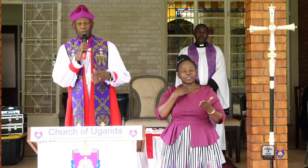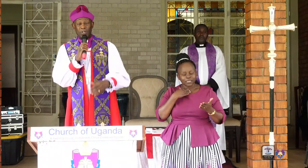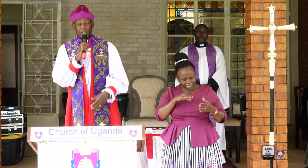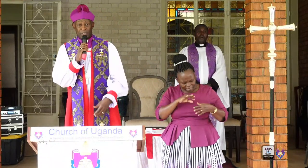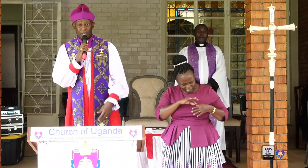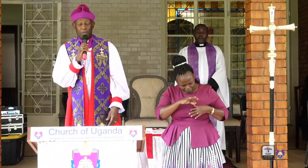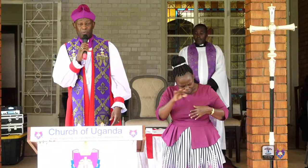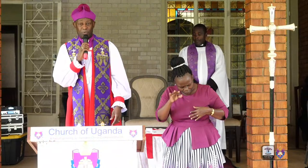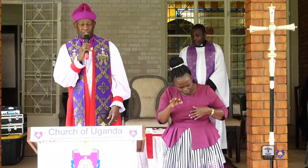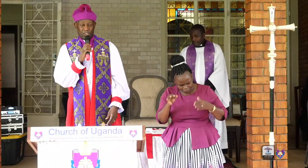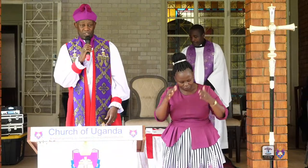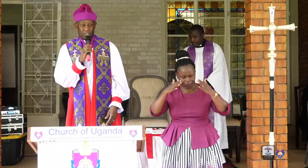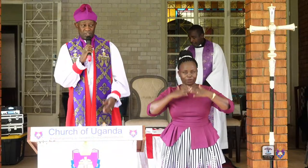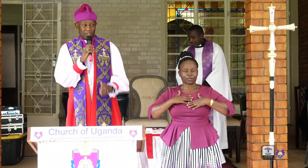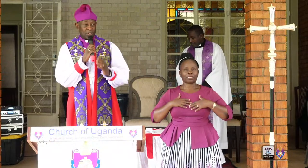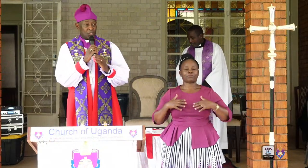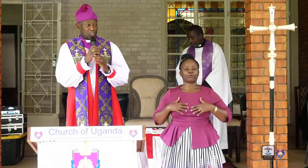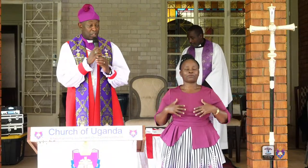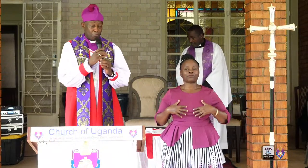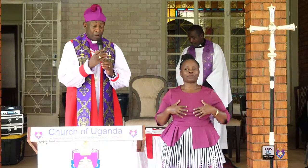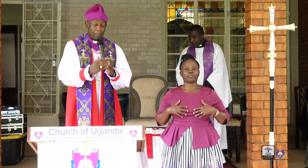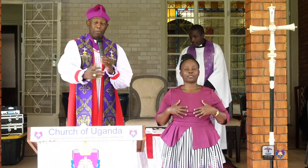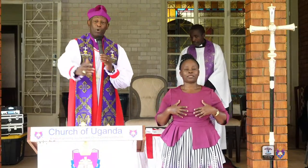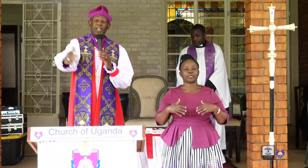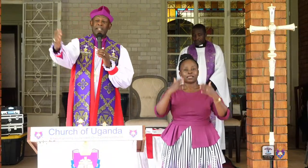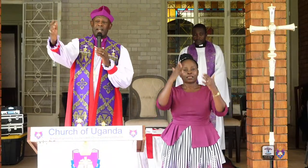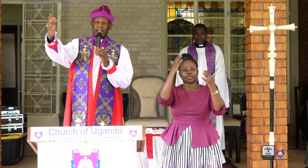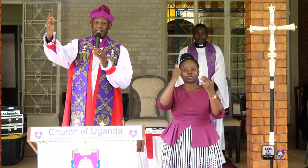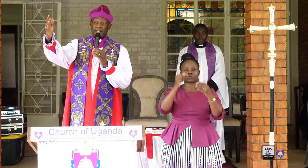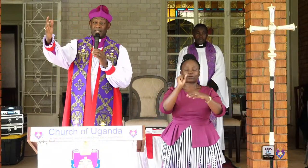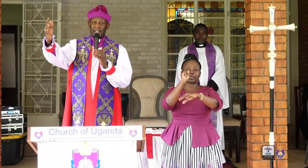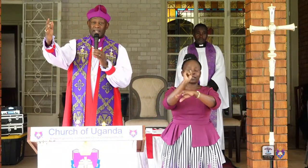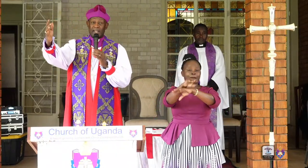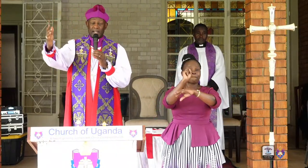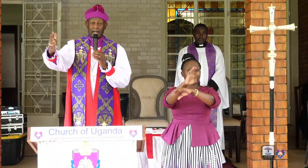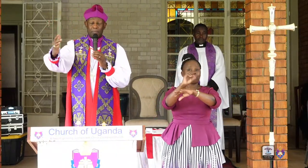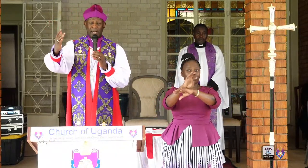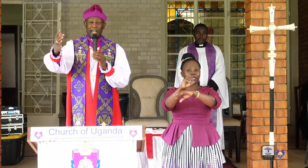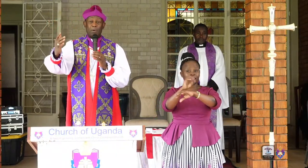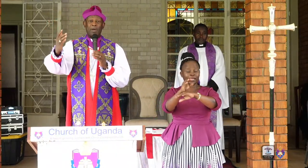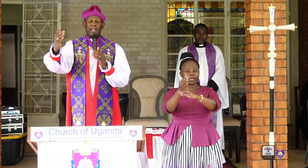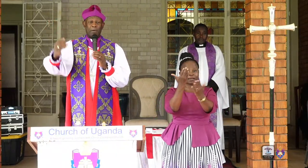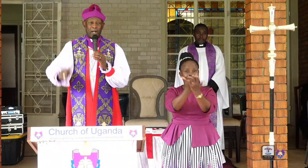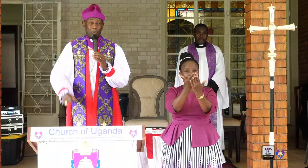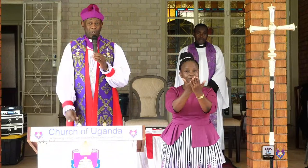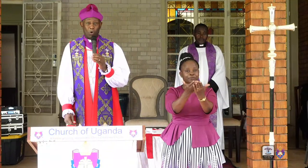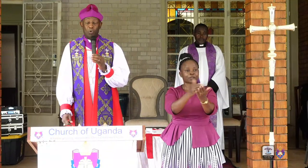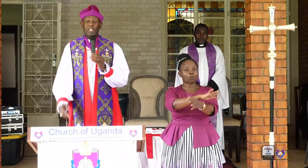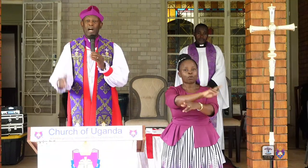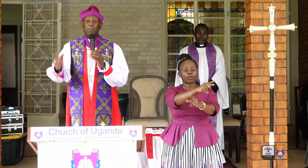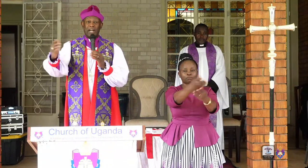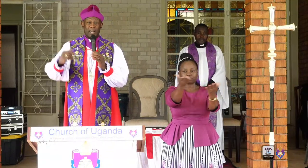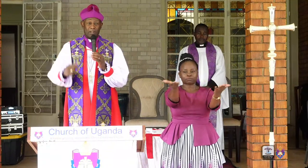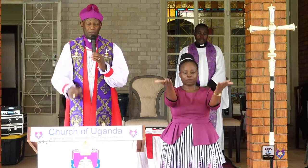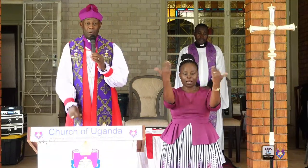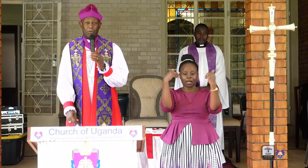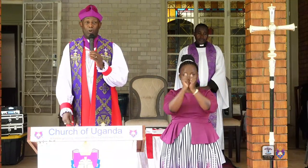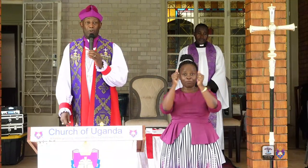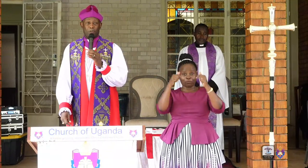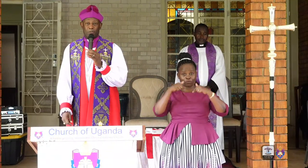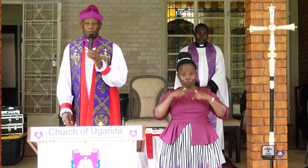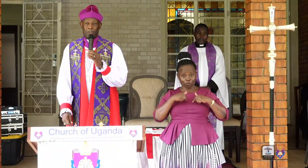eby'omwoyo n'eby'omubiri. Kyenva mbabuulira nga mbeegayemu mwenna abali wano okugyamu nange